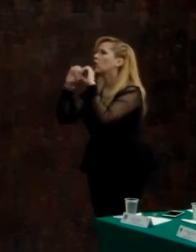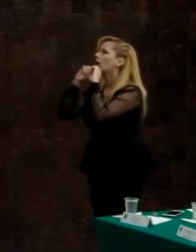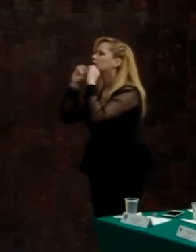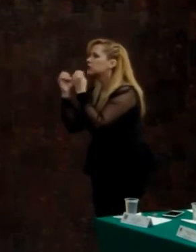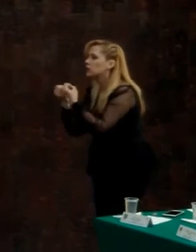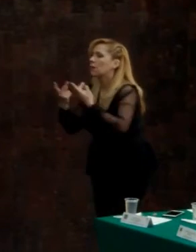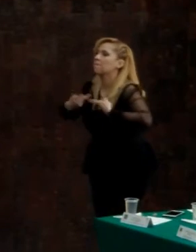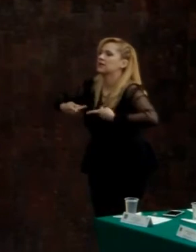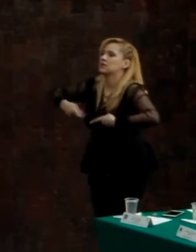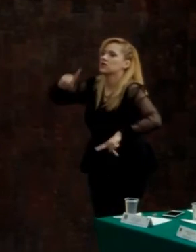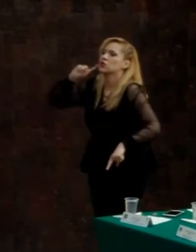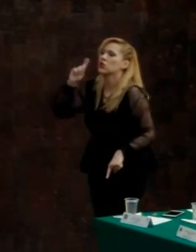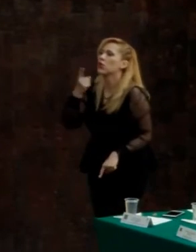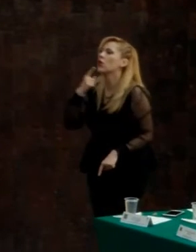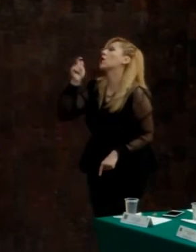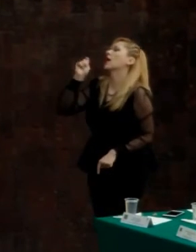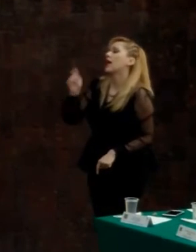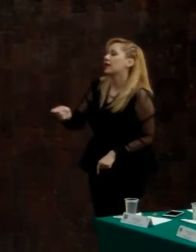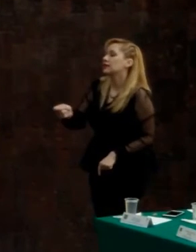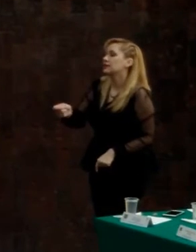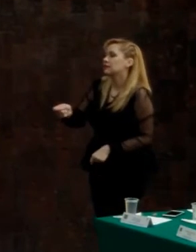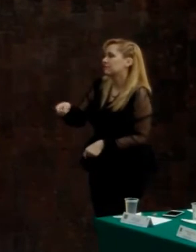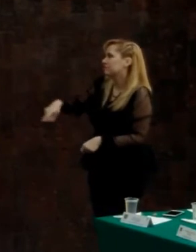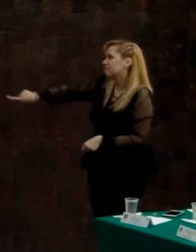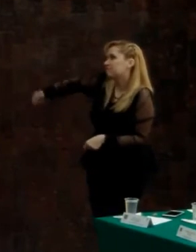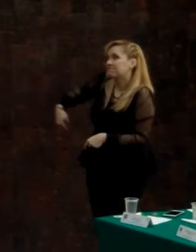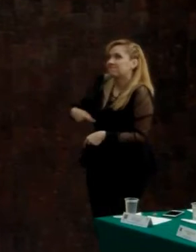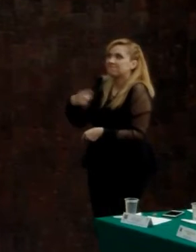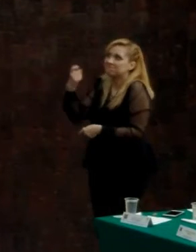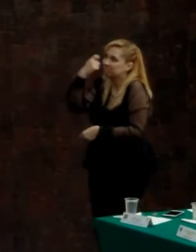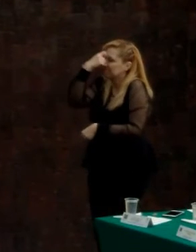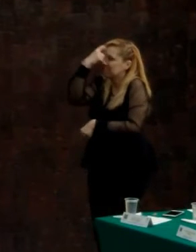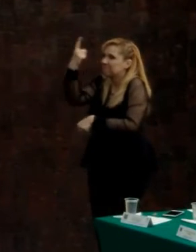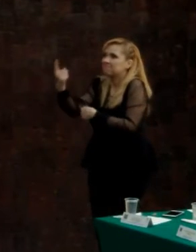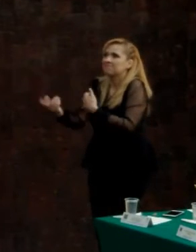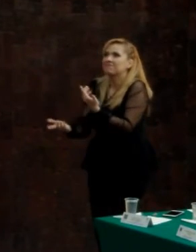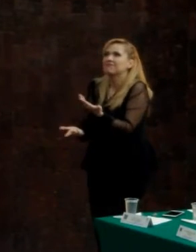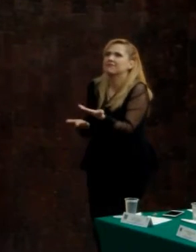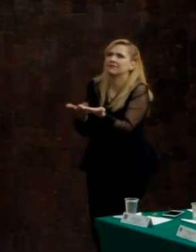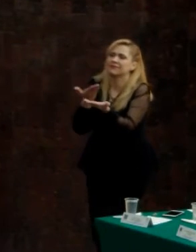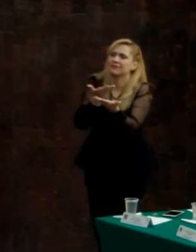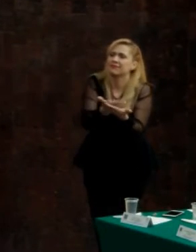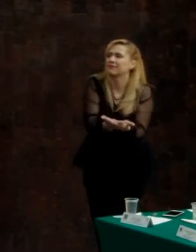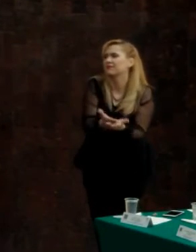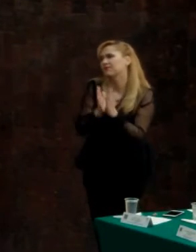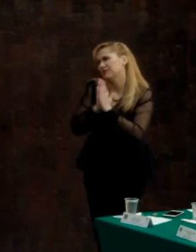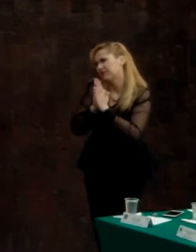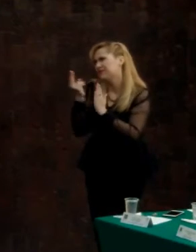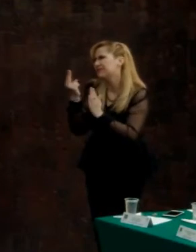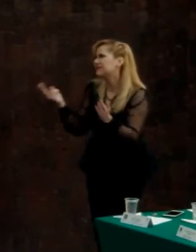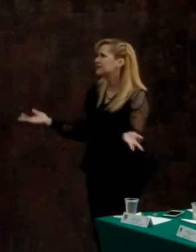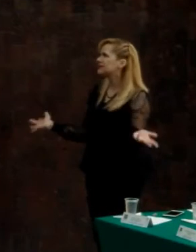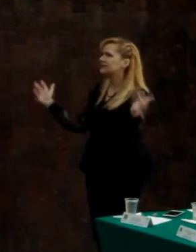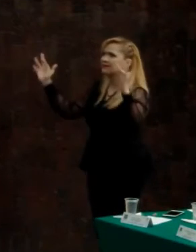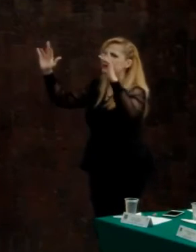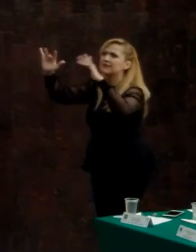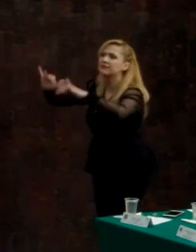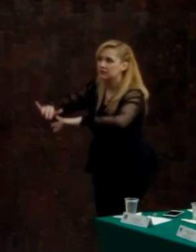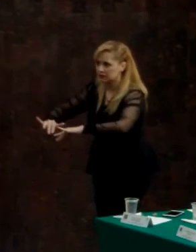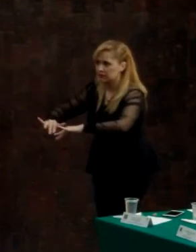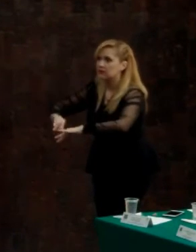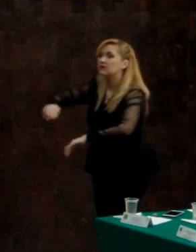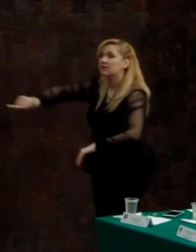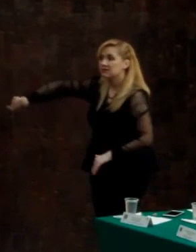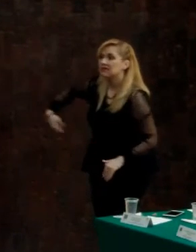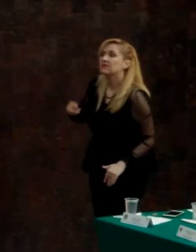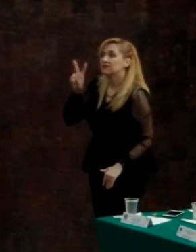personas sordas que están tomando la iniciativa de convocar a estos encuentros y que tienen la